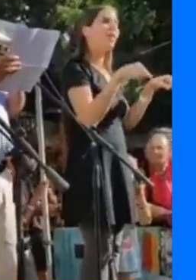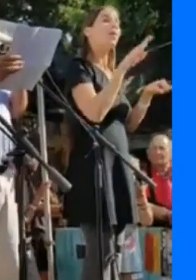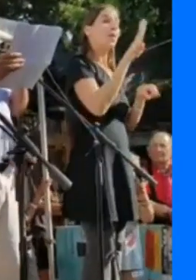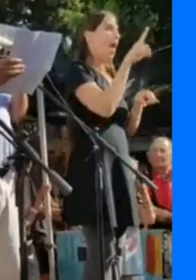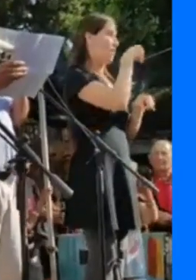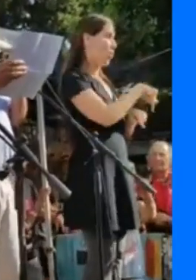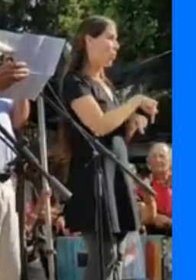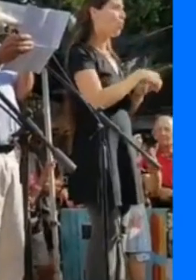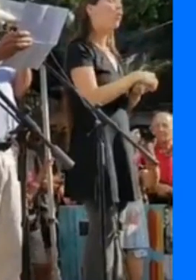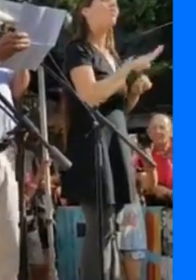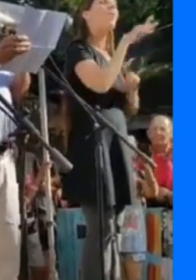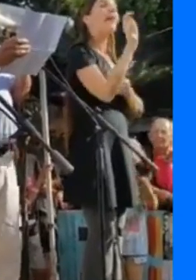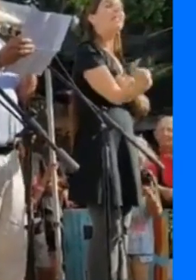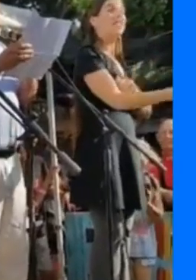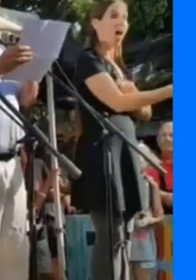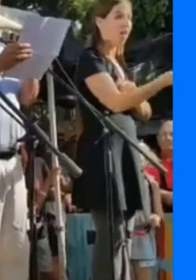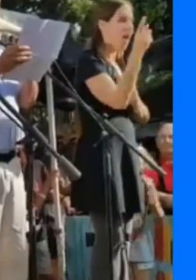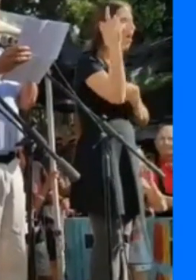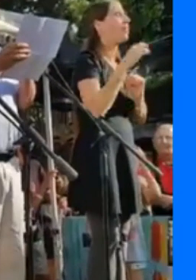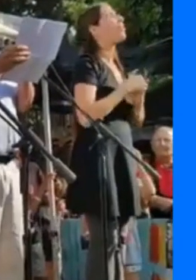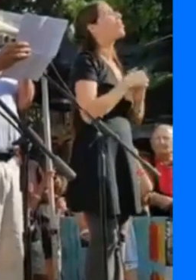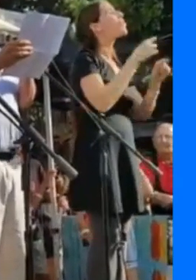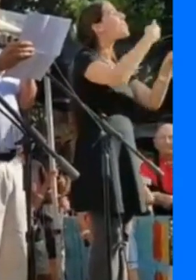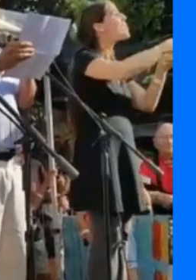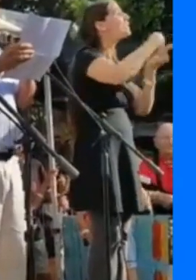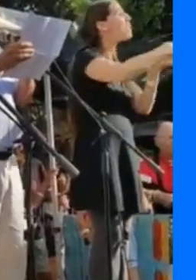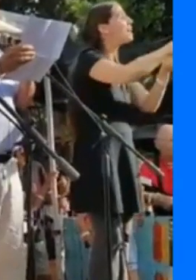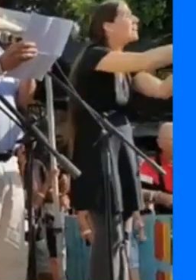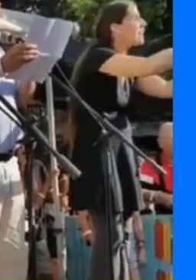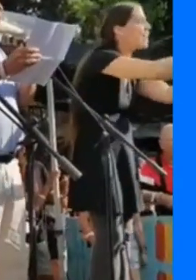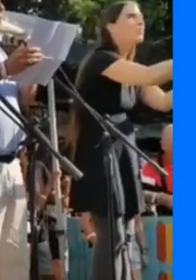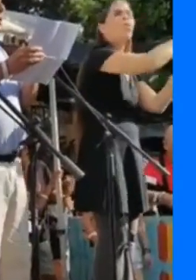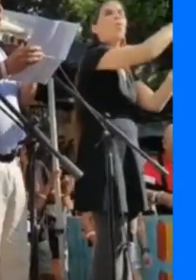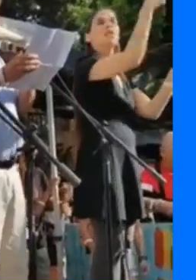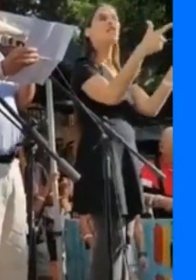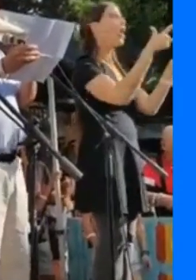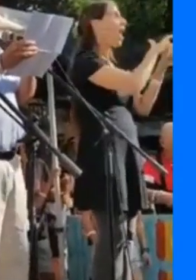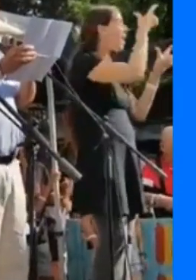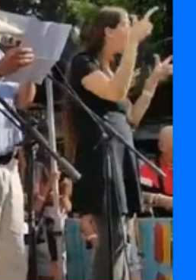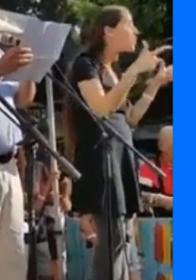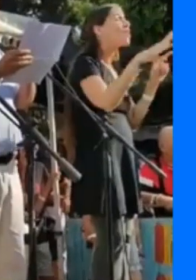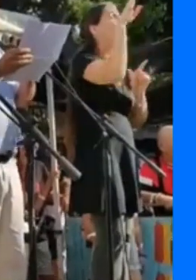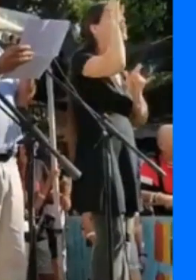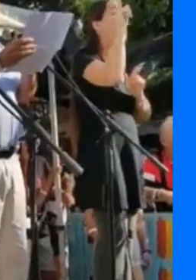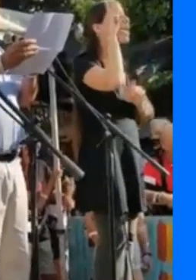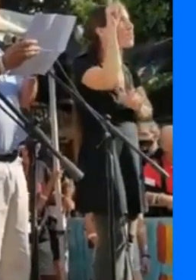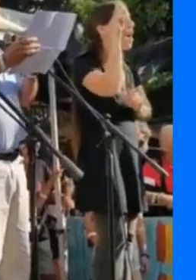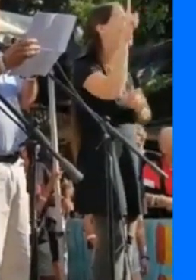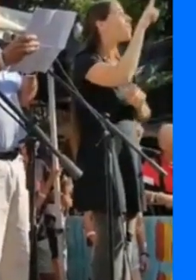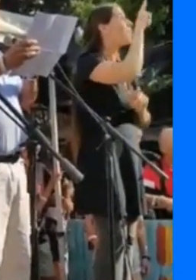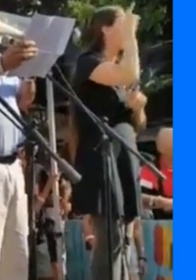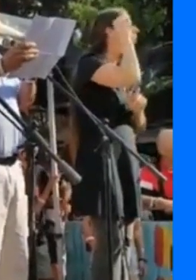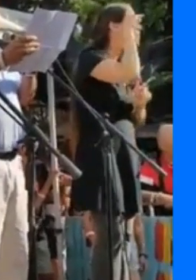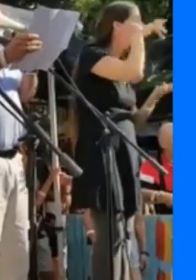בבלפור, ובקיסריה, ובצמתים, ובקשרים, ובחיפה, ובתל